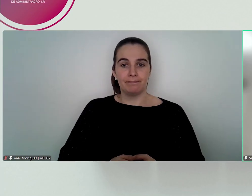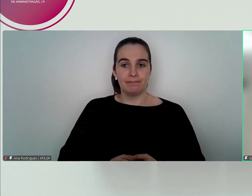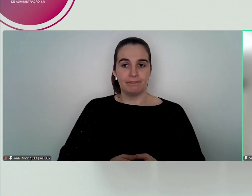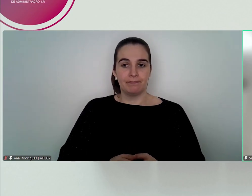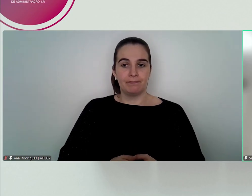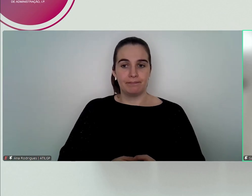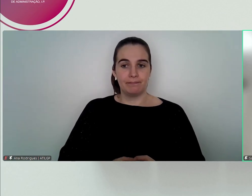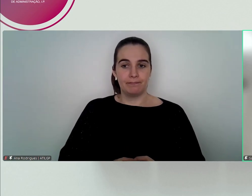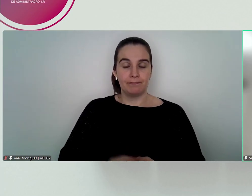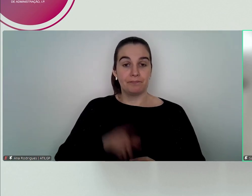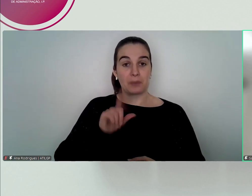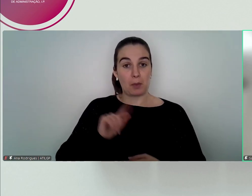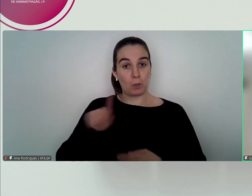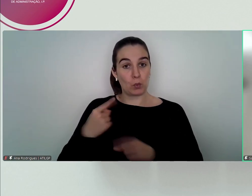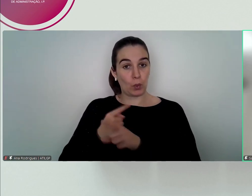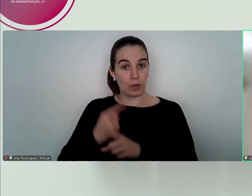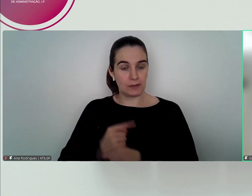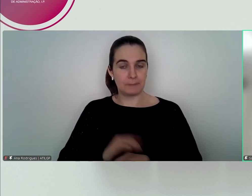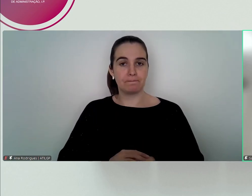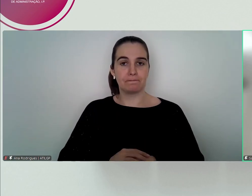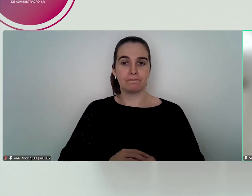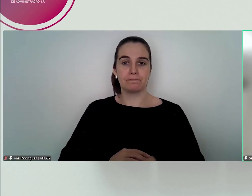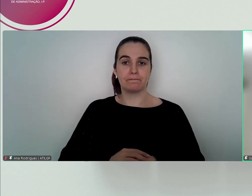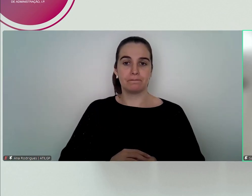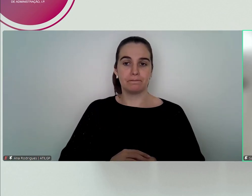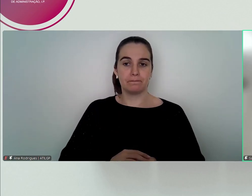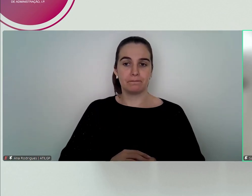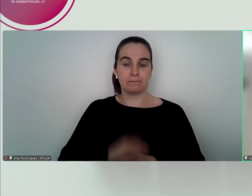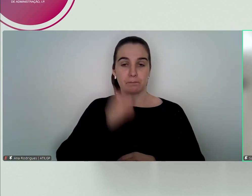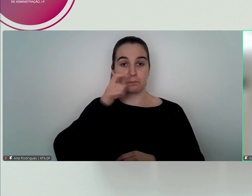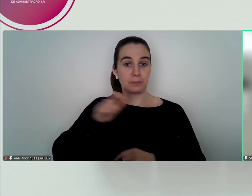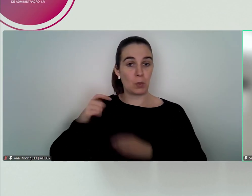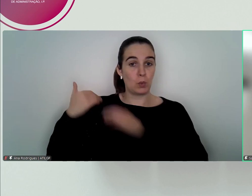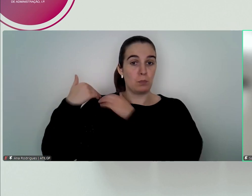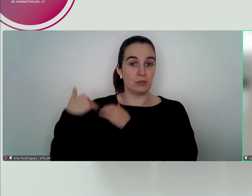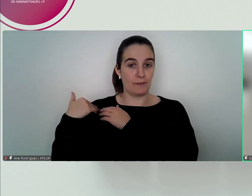Depois, em relação à questão dos responsáveis de